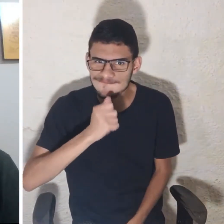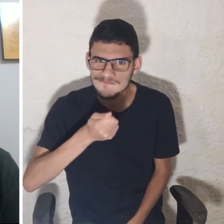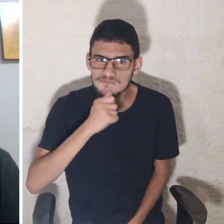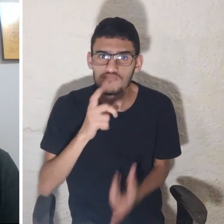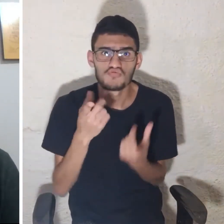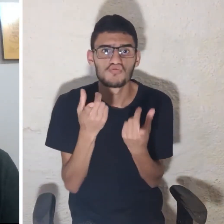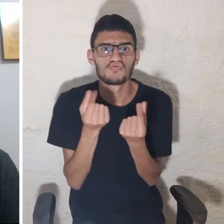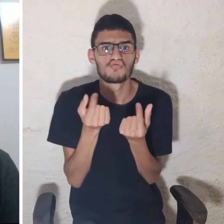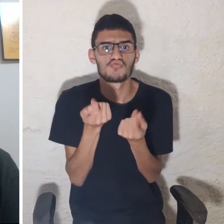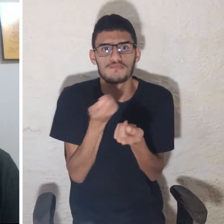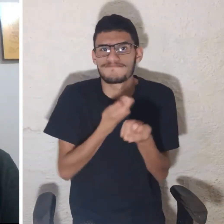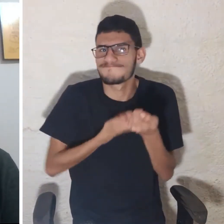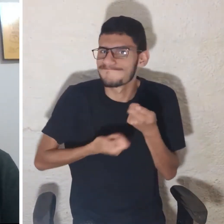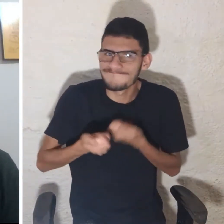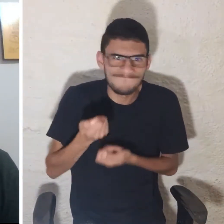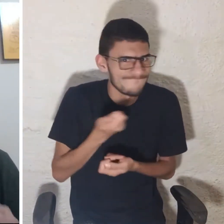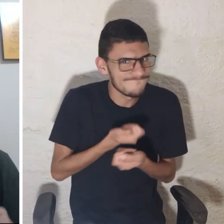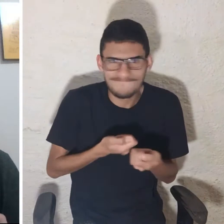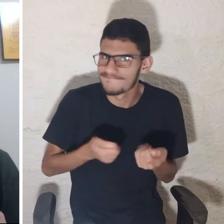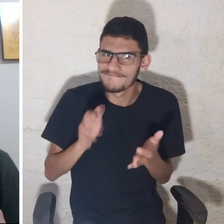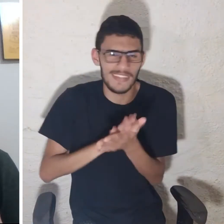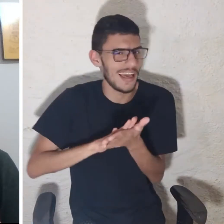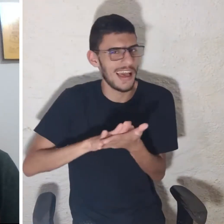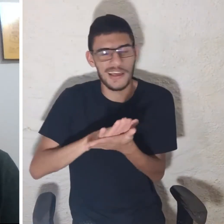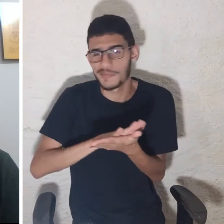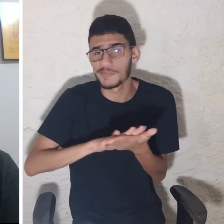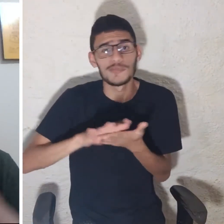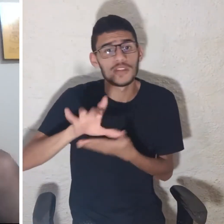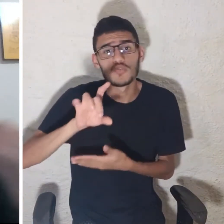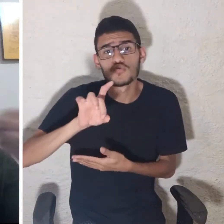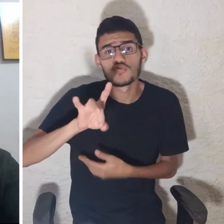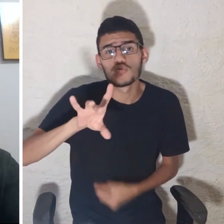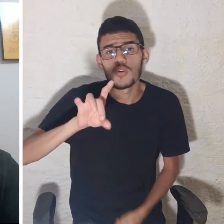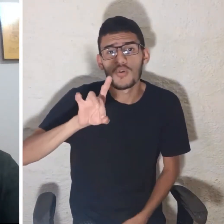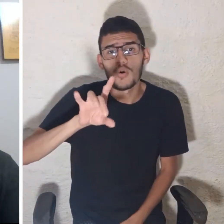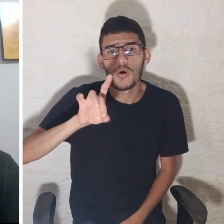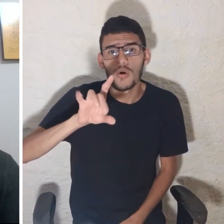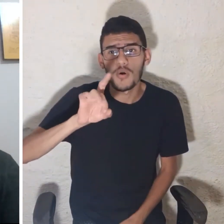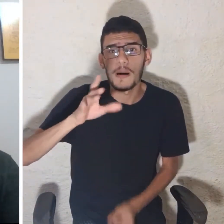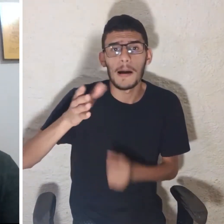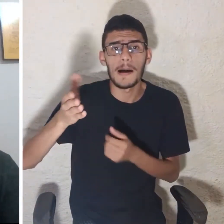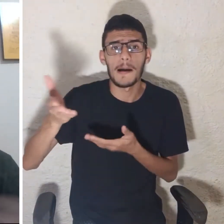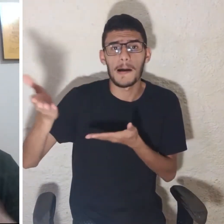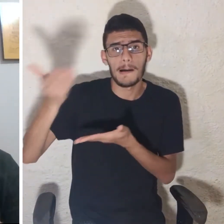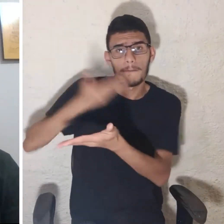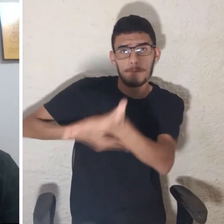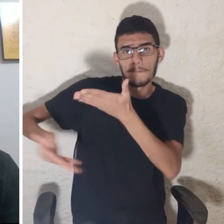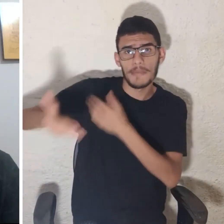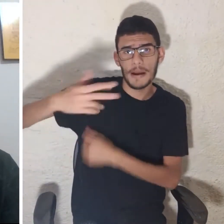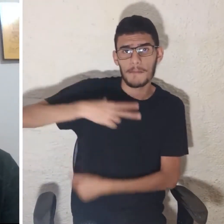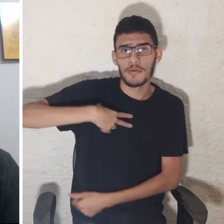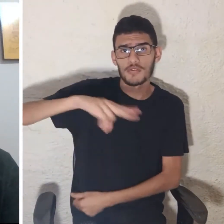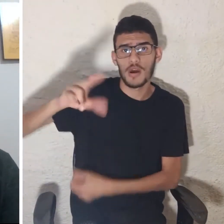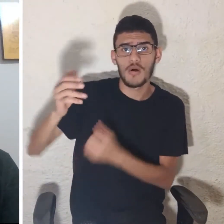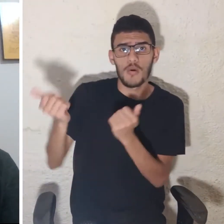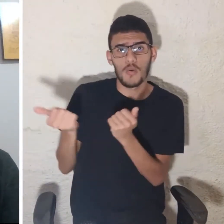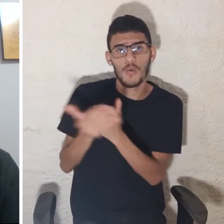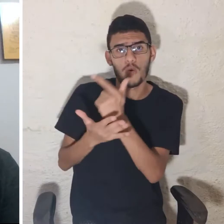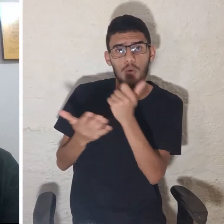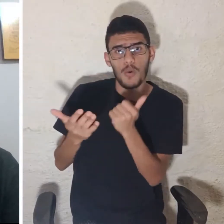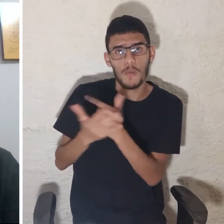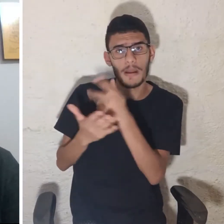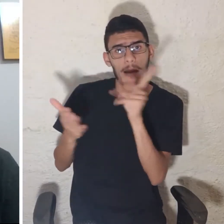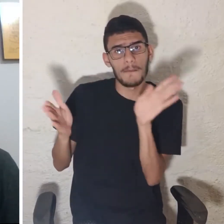liberdade econômica, né? Os comerciantes brasileiros só podiam fazer comércio com Portugal, a gente só podia comprar